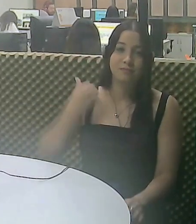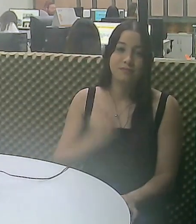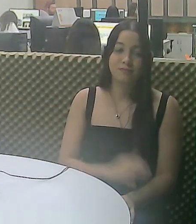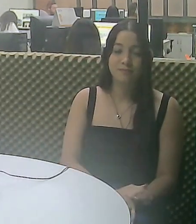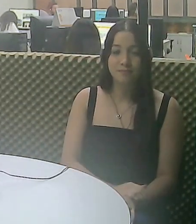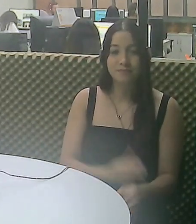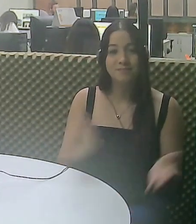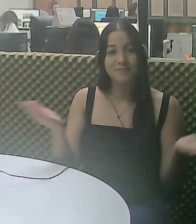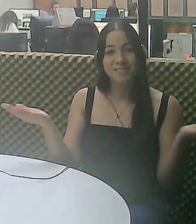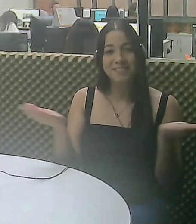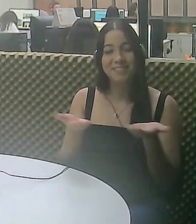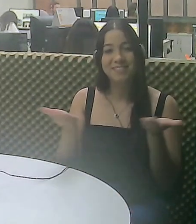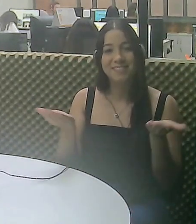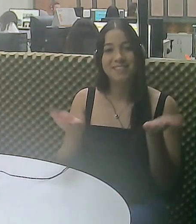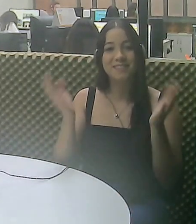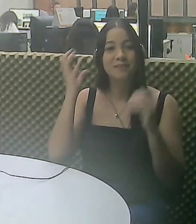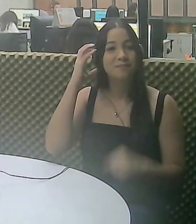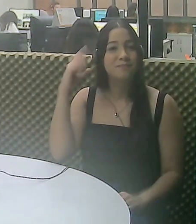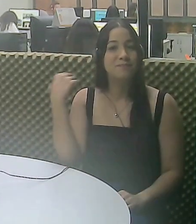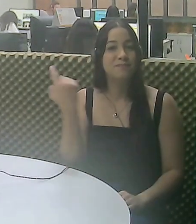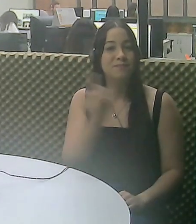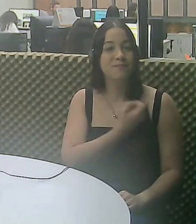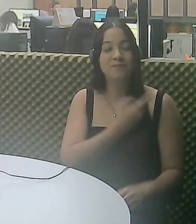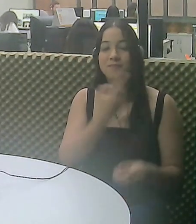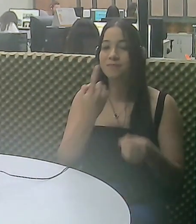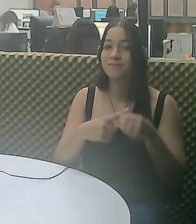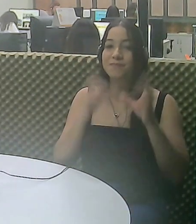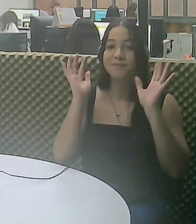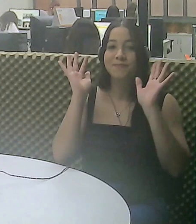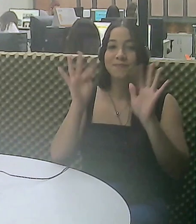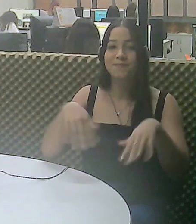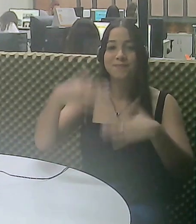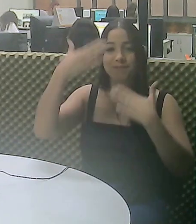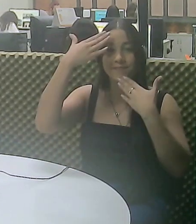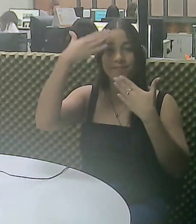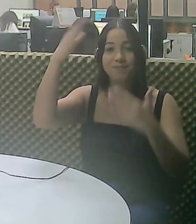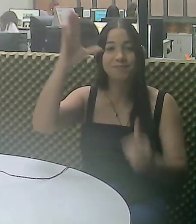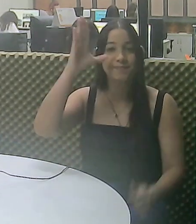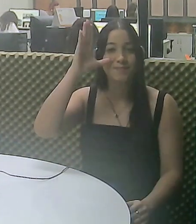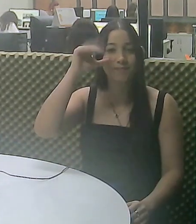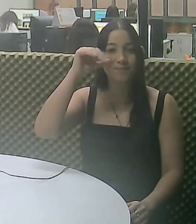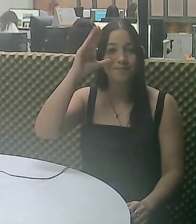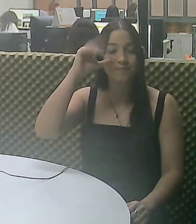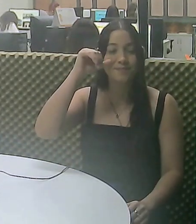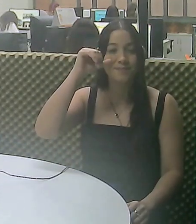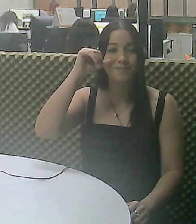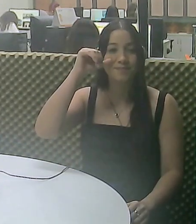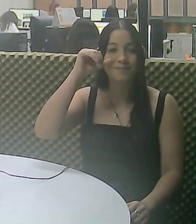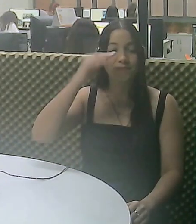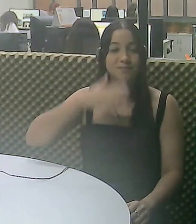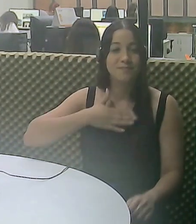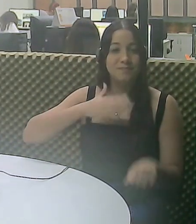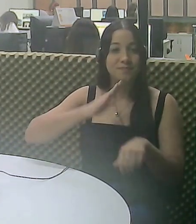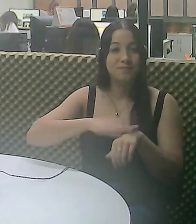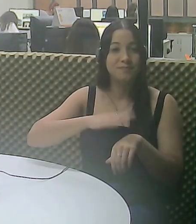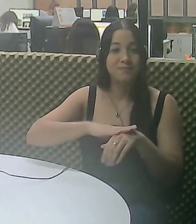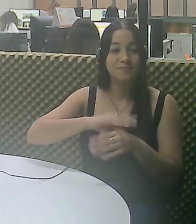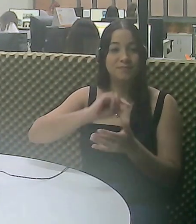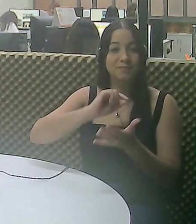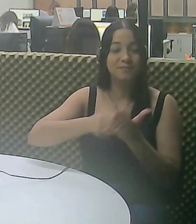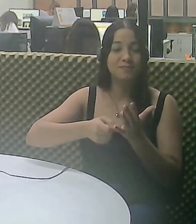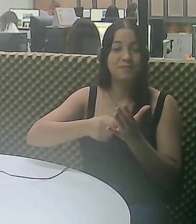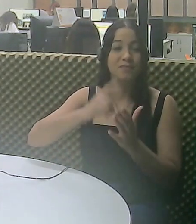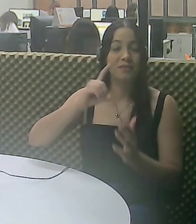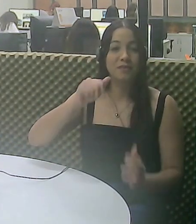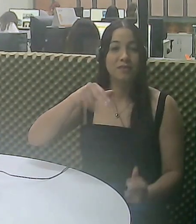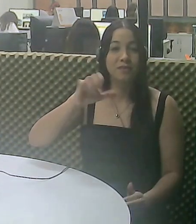notícias. A edição de hoje da Rádio Nossa Cidade fica por aqui. Obrigada pela sua audiência. Edição